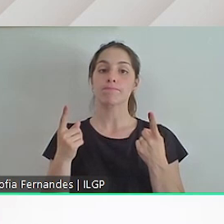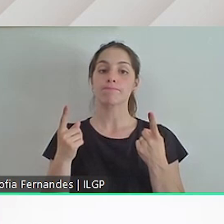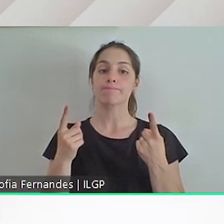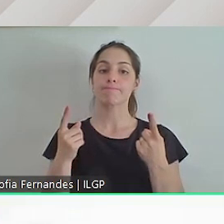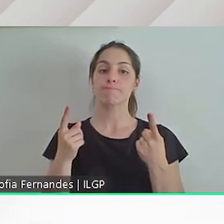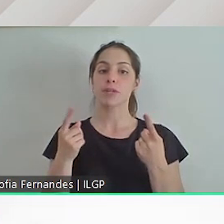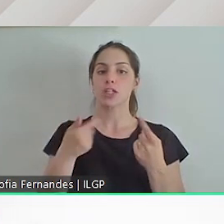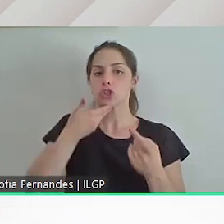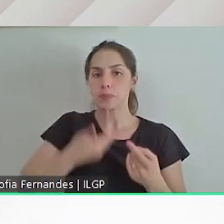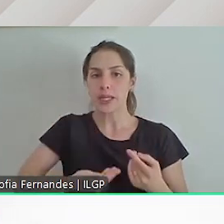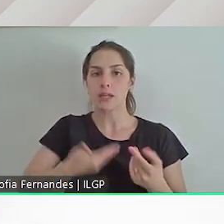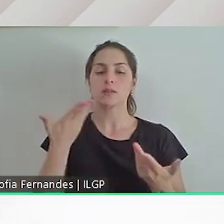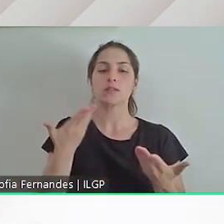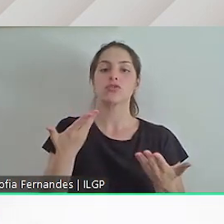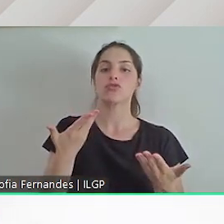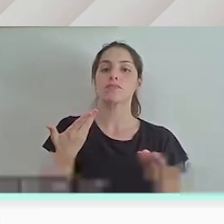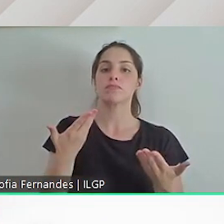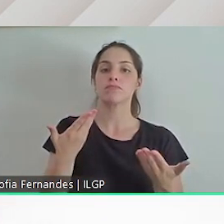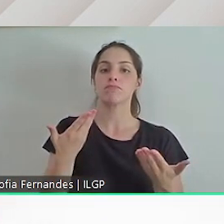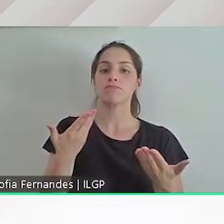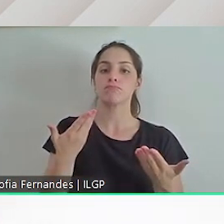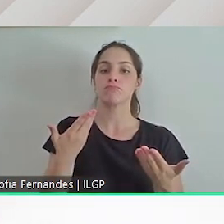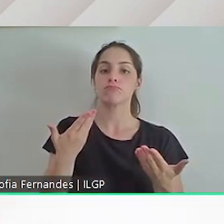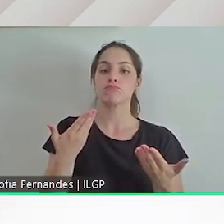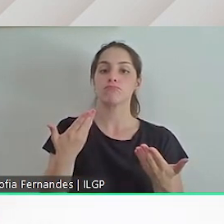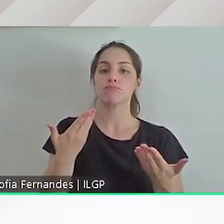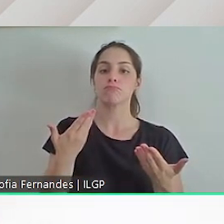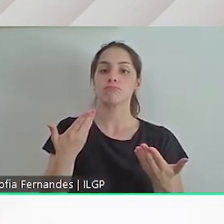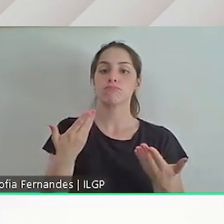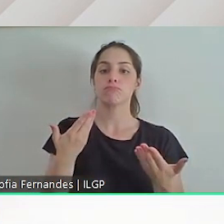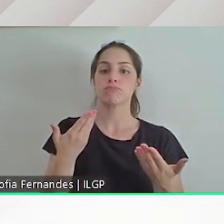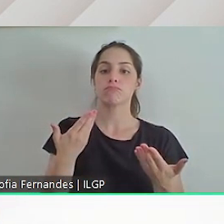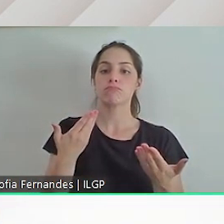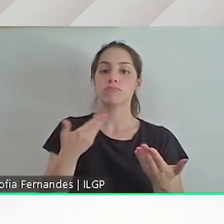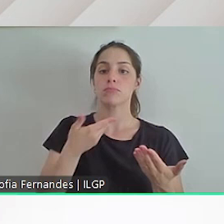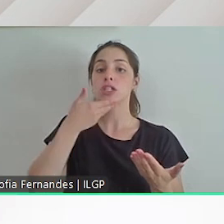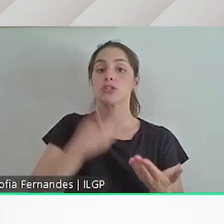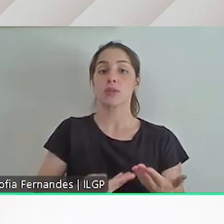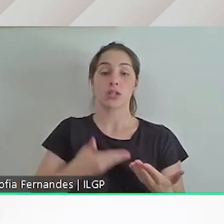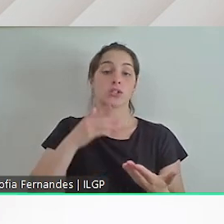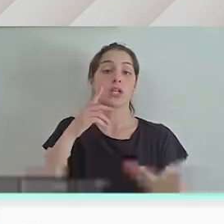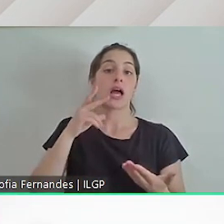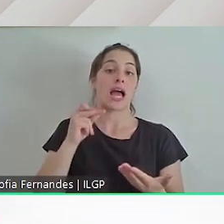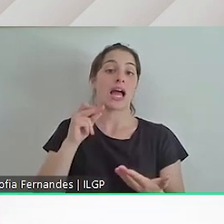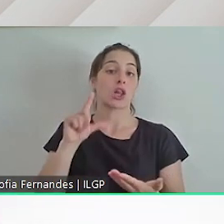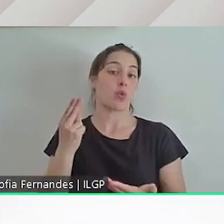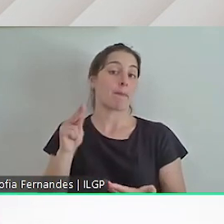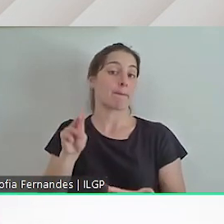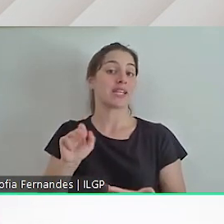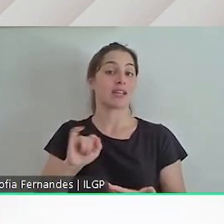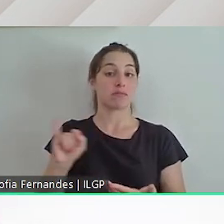de experiências entre entre os membros da rede alumni. E, portanto,